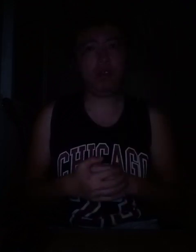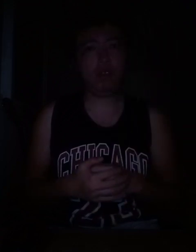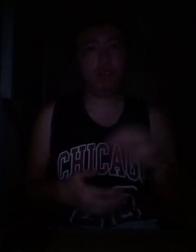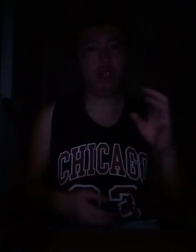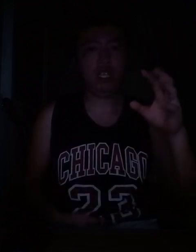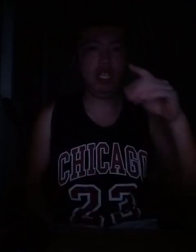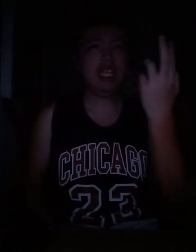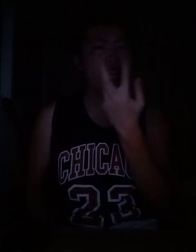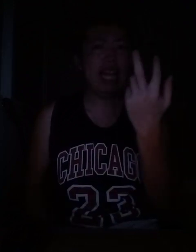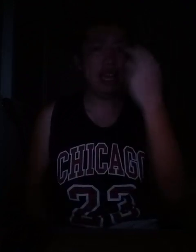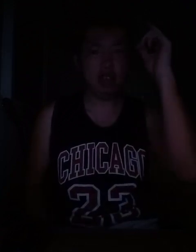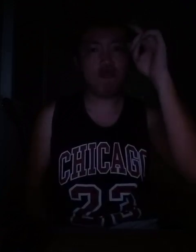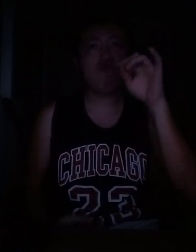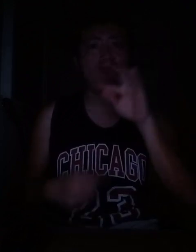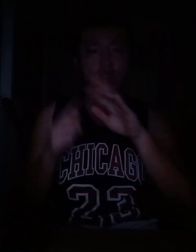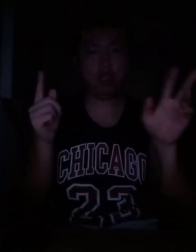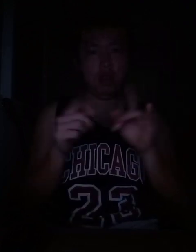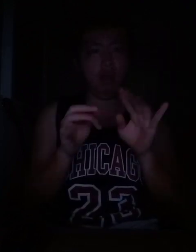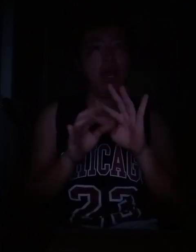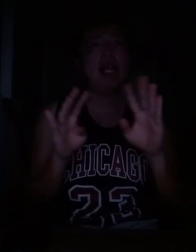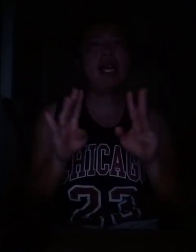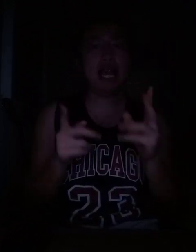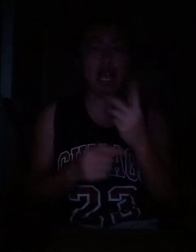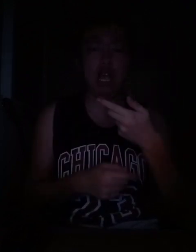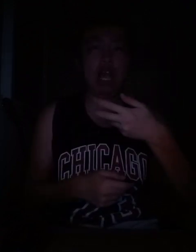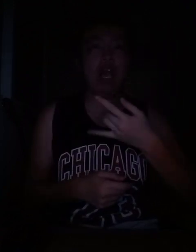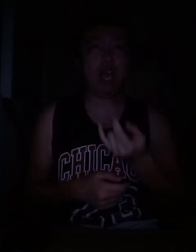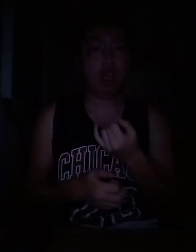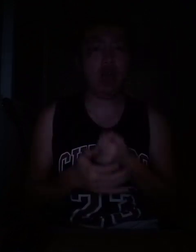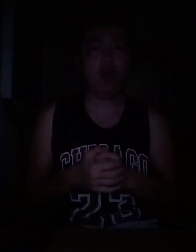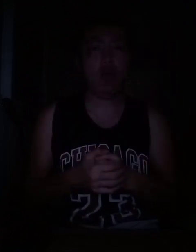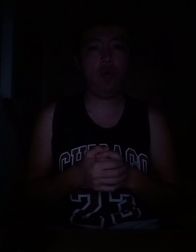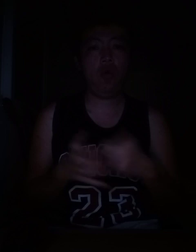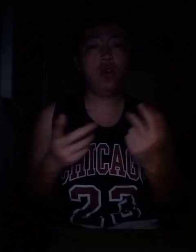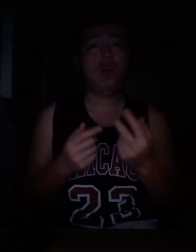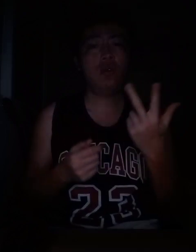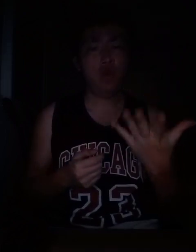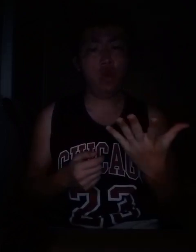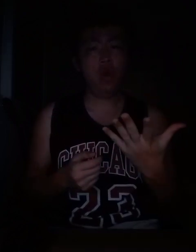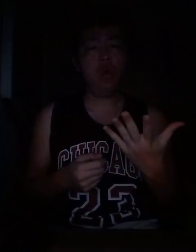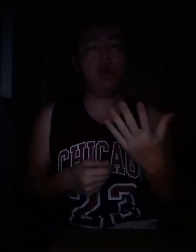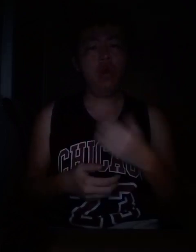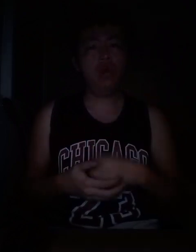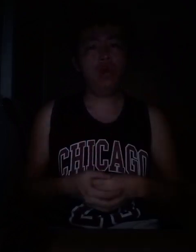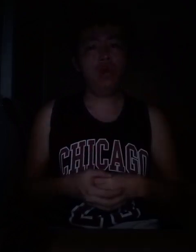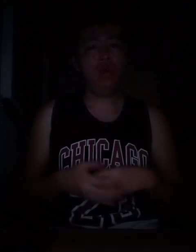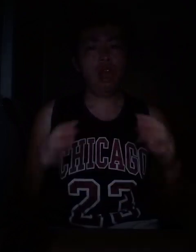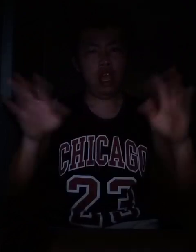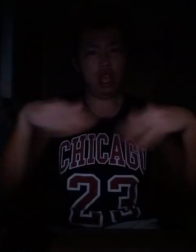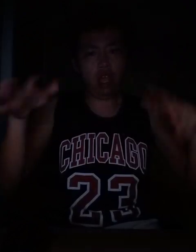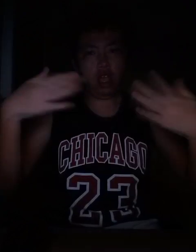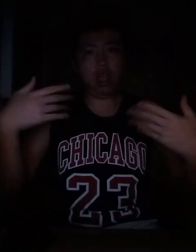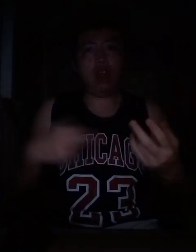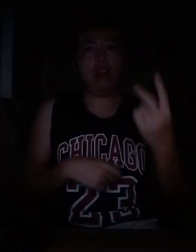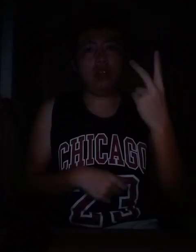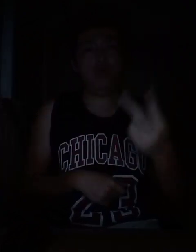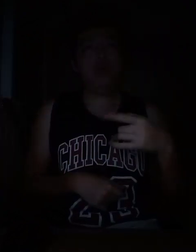카눈은 중심기압 970헥토파스칼, 최대 풍속 초속 35m, 강풍 반경